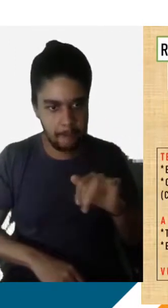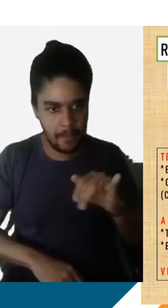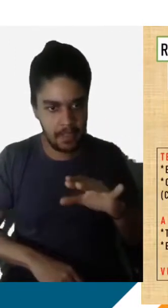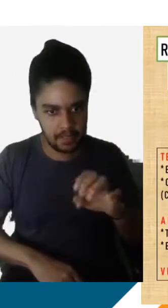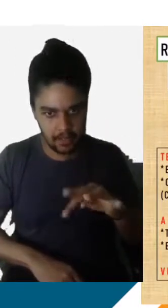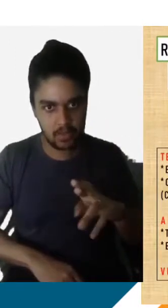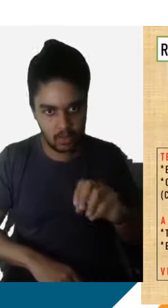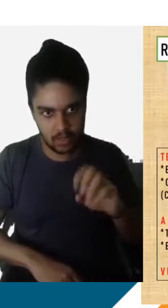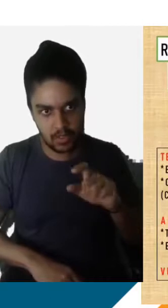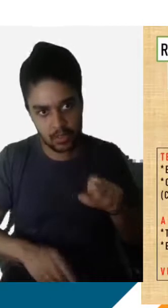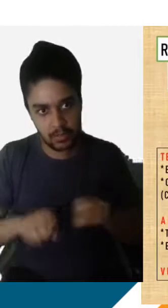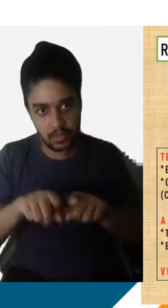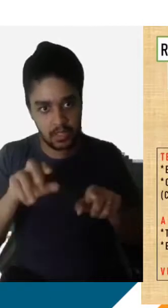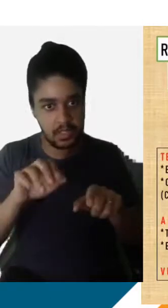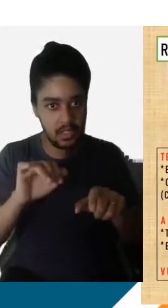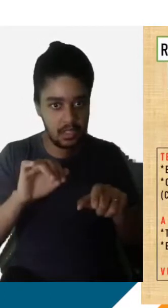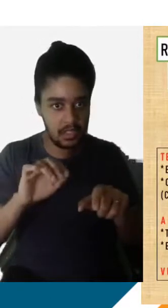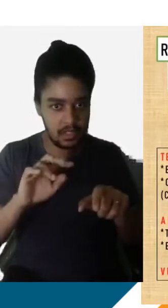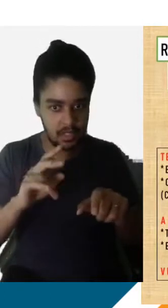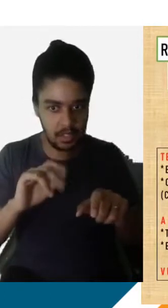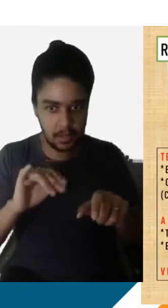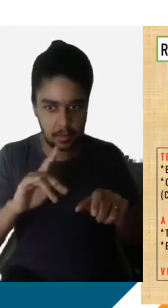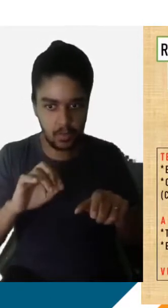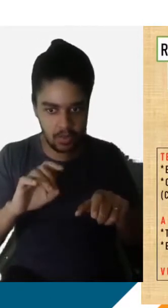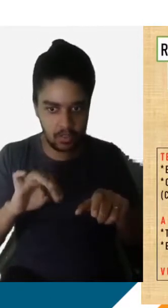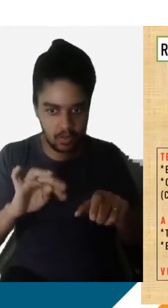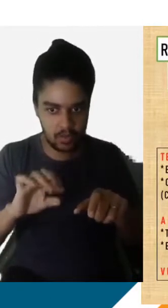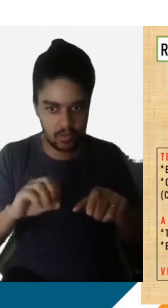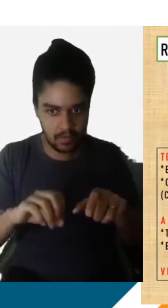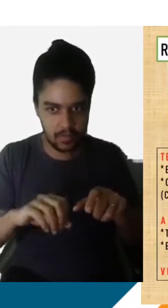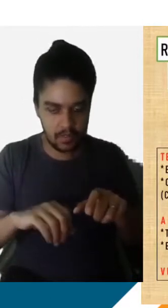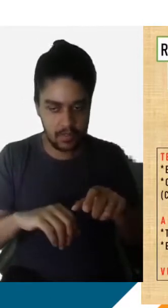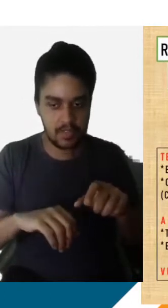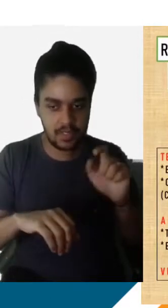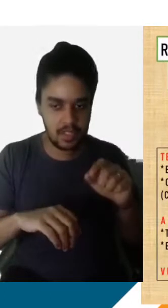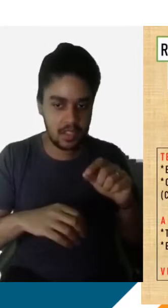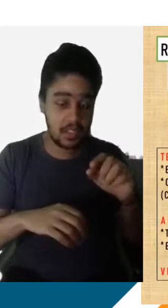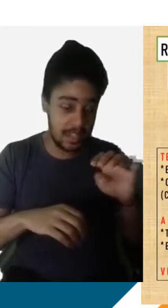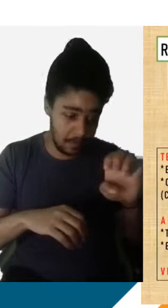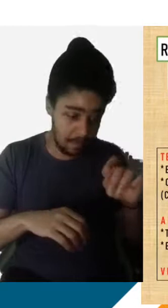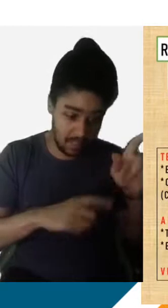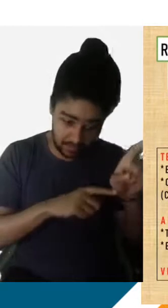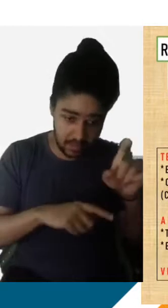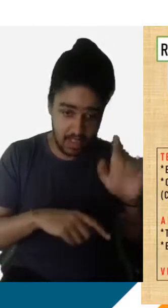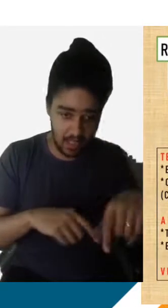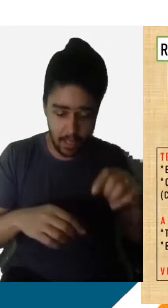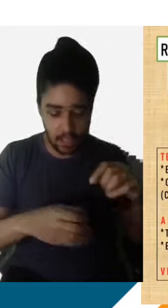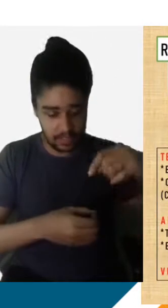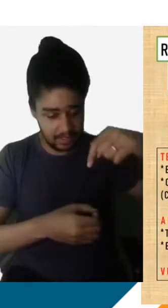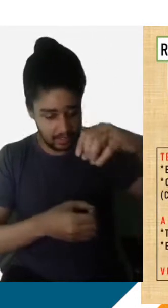hipocentro. O hipocentro é o núcleo lá na parte interna da Terra, onde